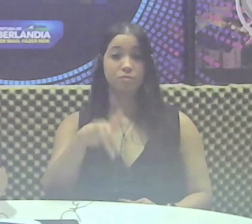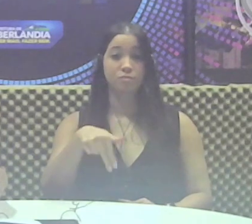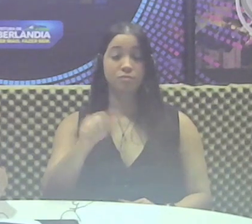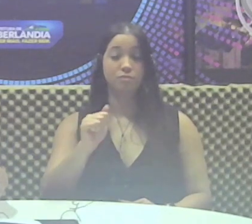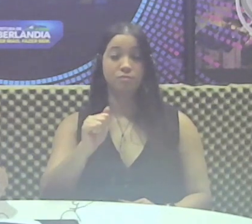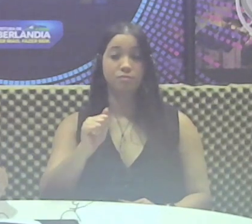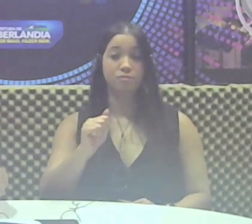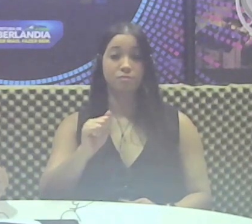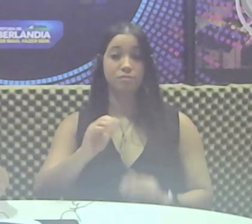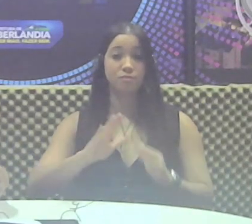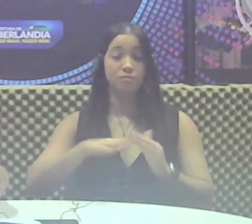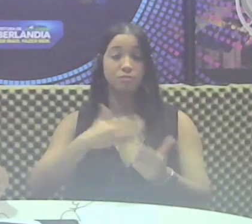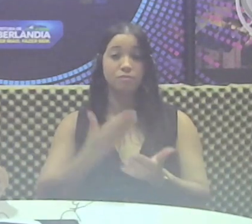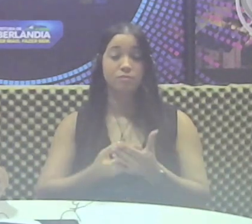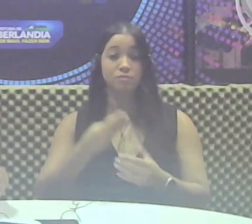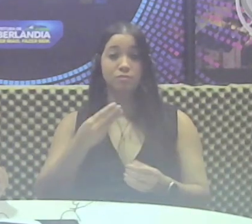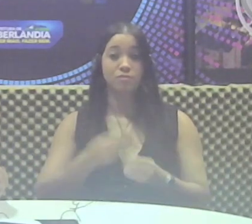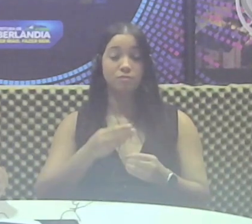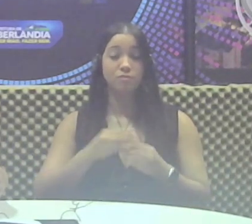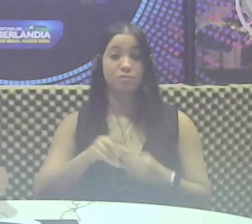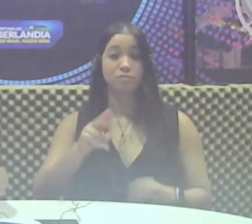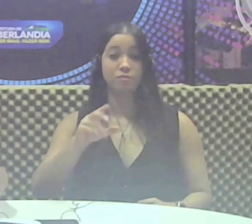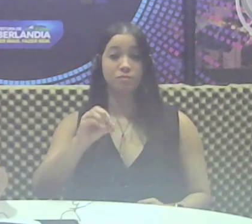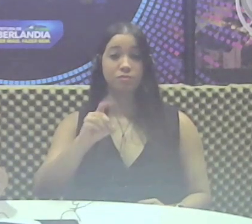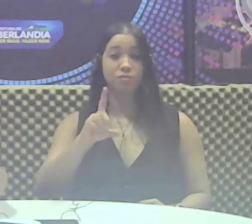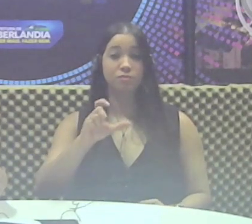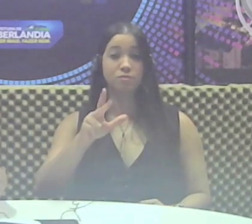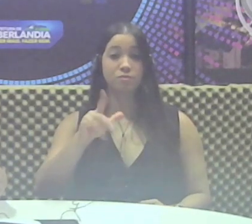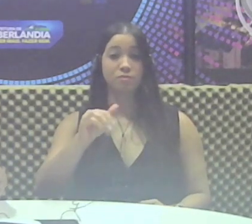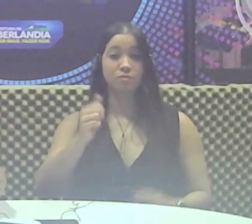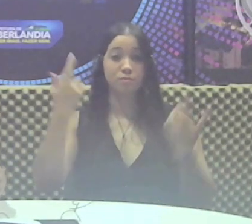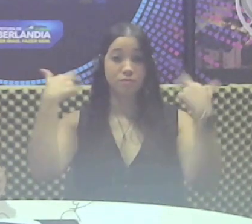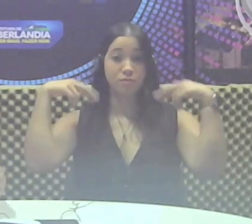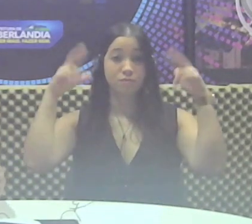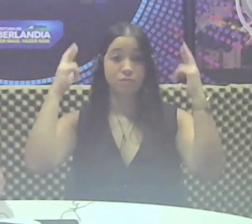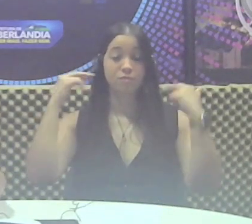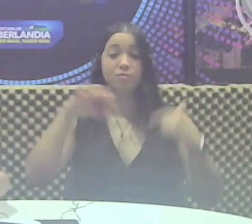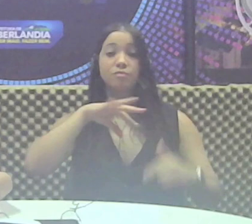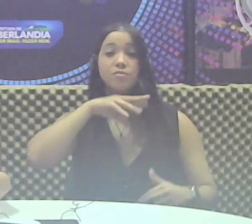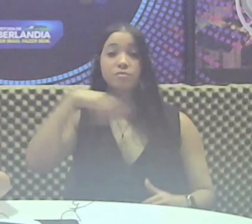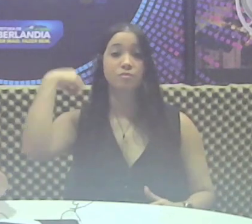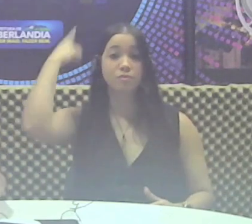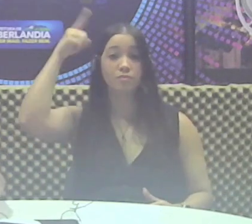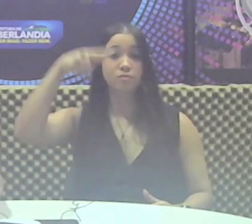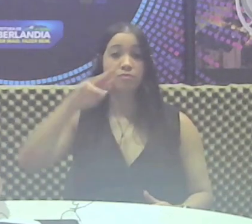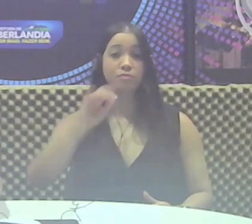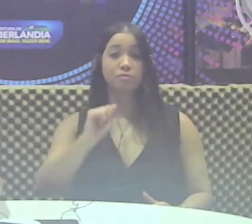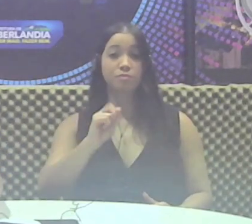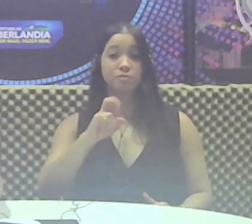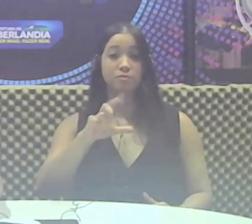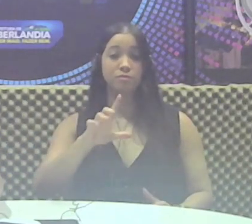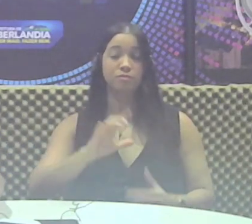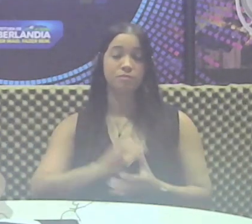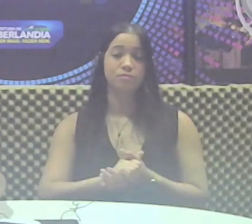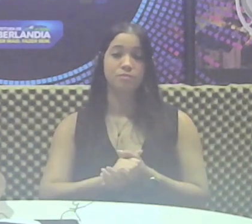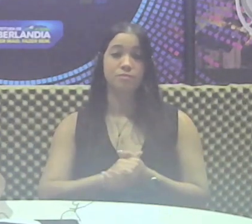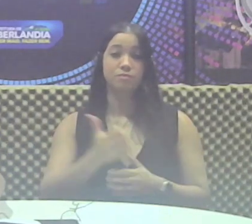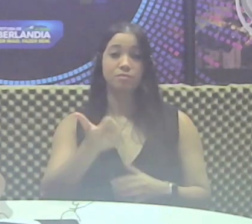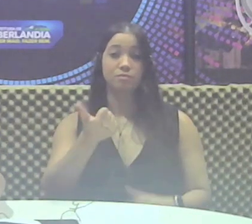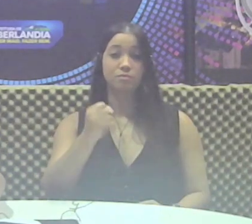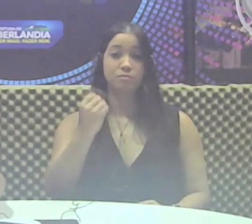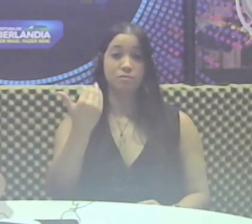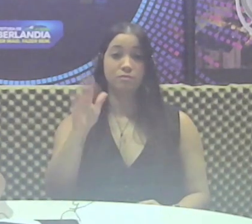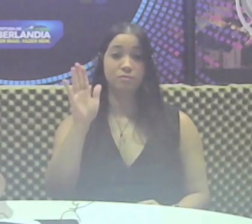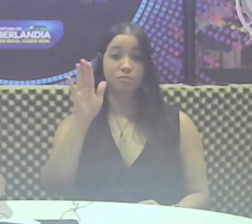E Escola Municipal Irmã Odélcia Leão Carneiro, no bairro São Gabriel. Às 6h30 da tarde,